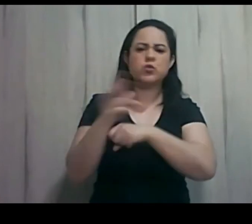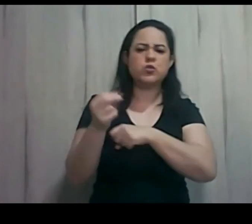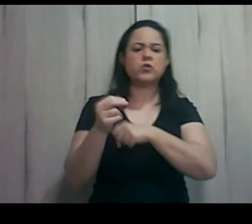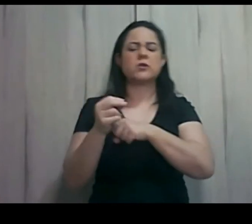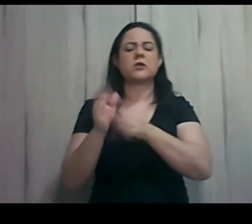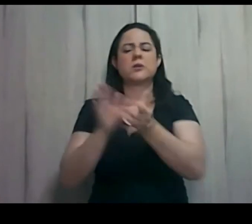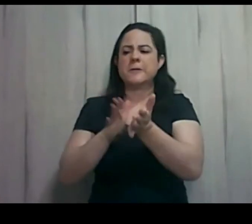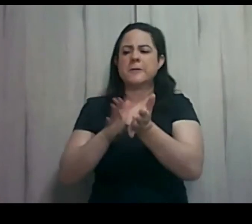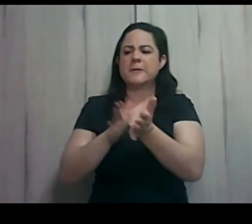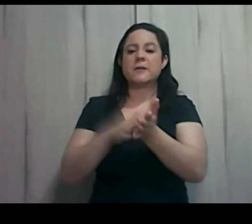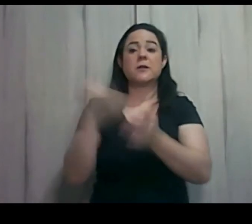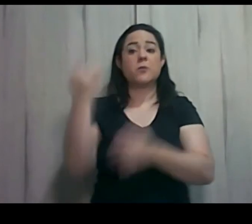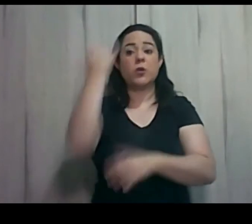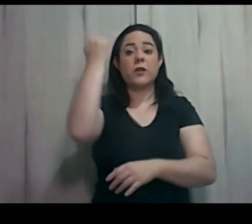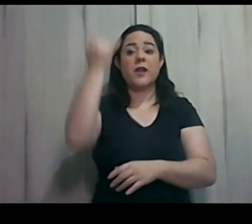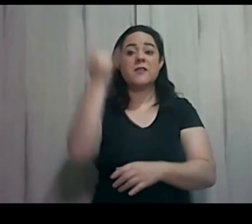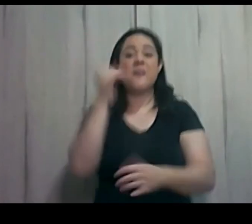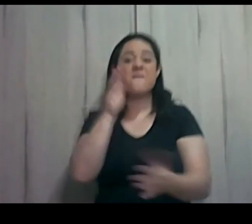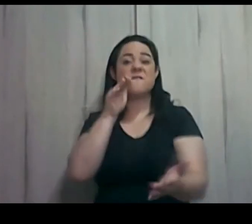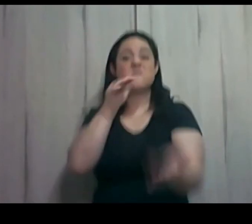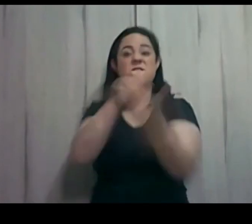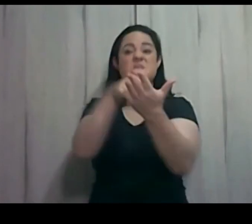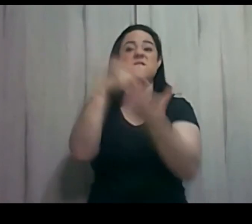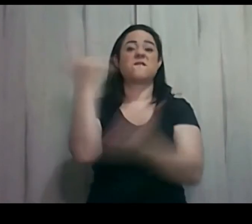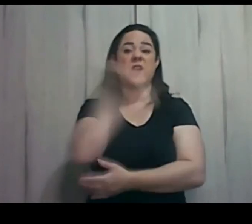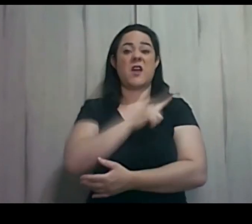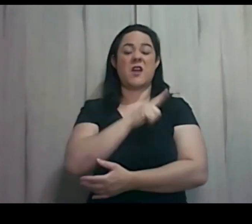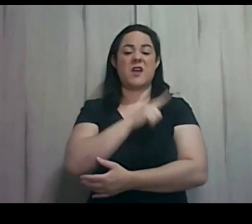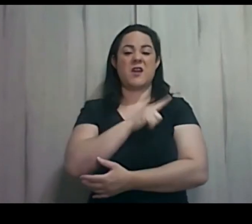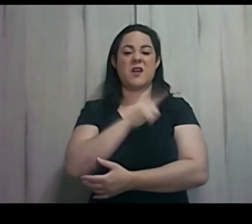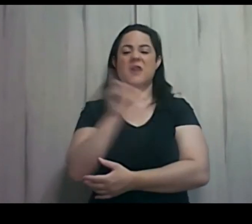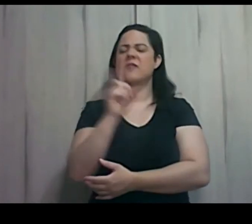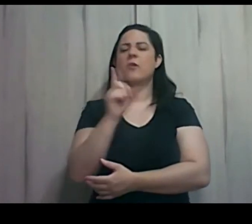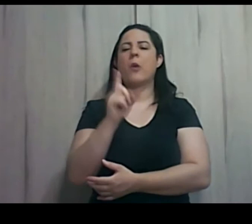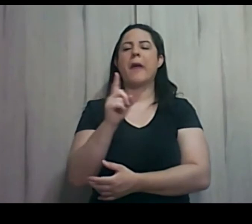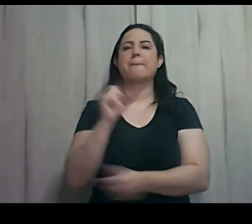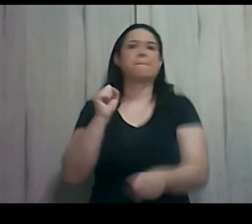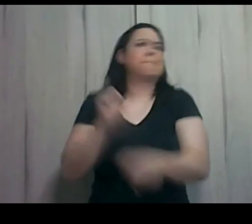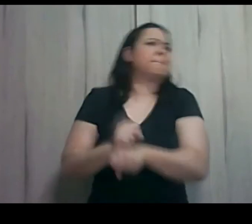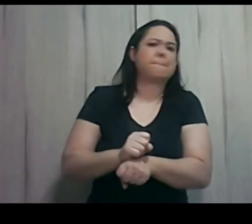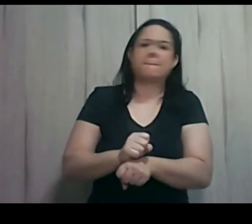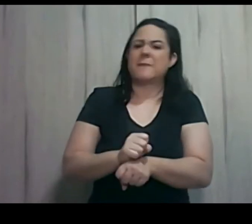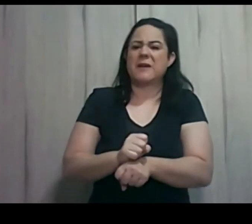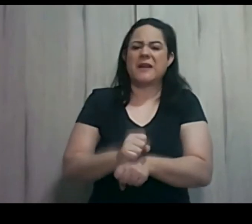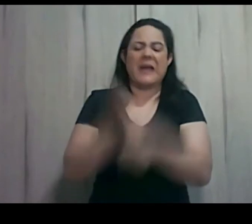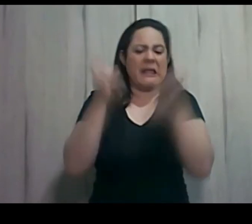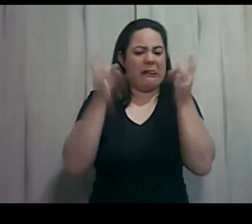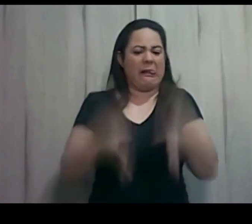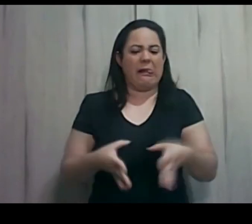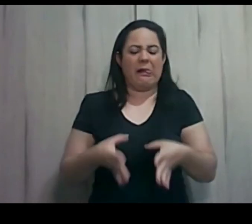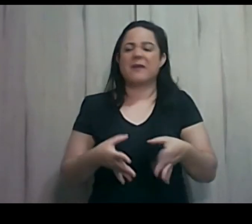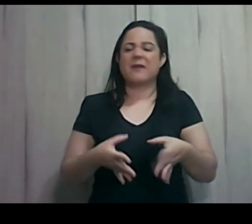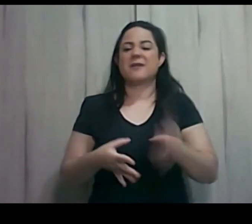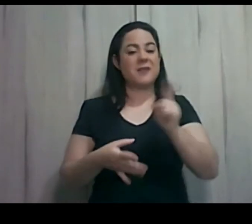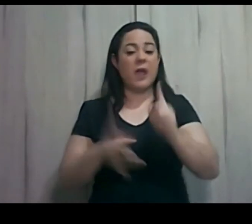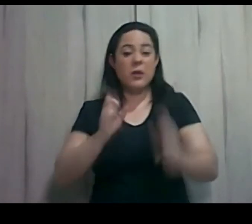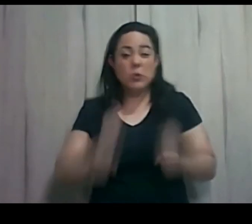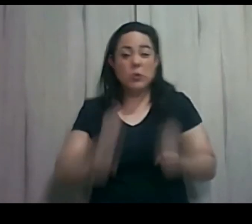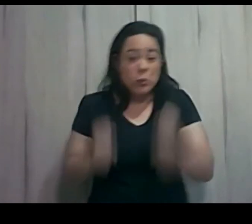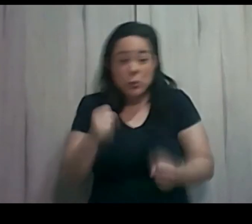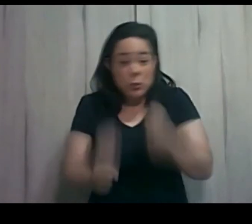é chegar no final. O importante é chegar no final, não é parar, desistir. É continuar